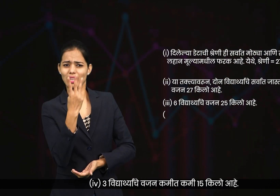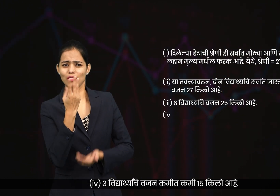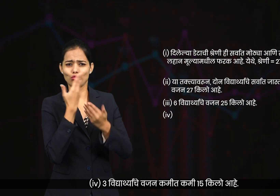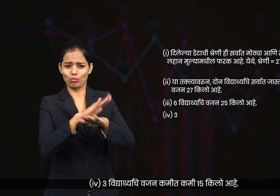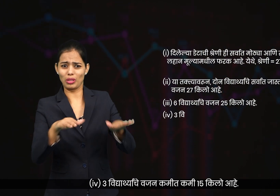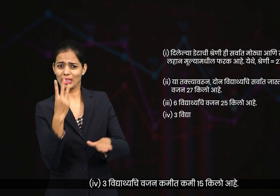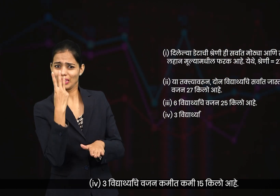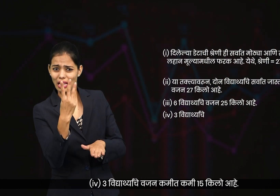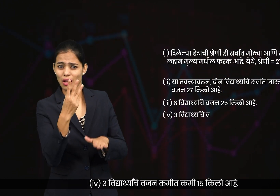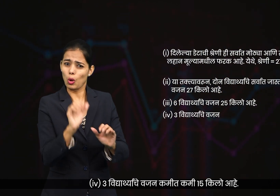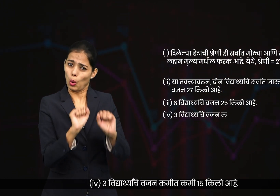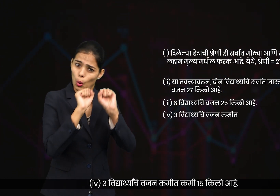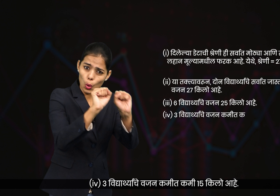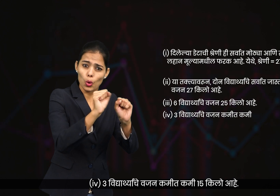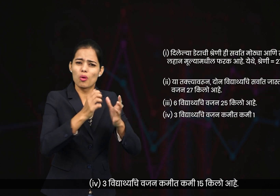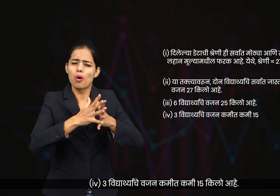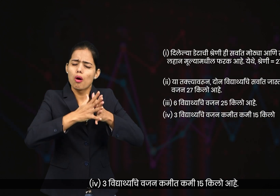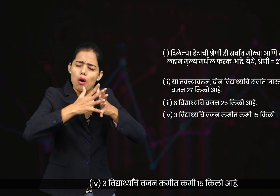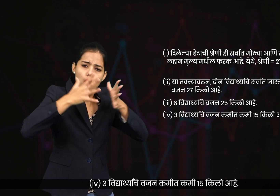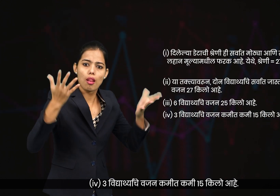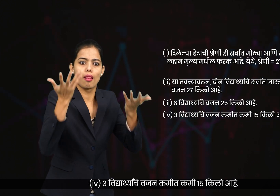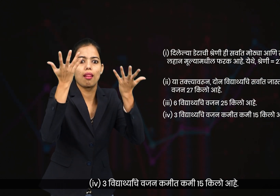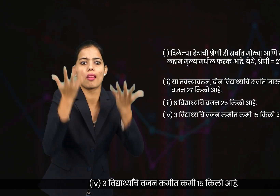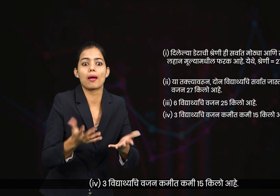3 विद्यार्थ्यांचे वजन कमीत कमी 15 किलो आहे.